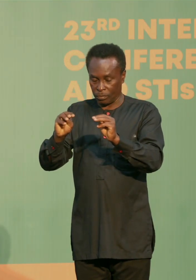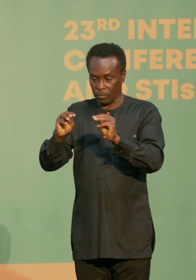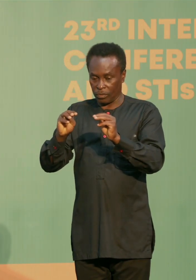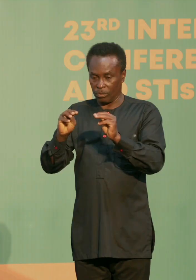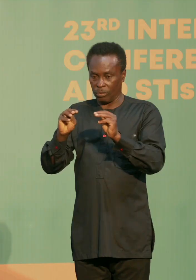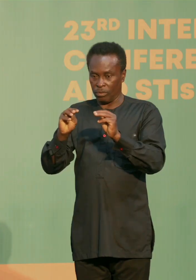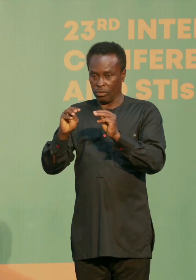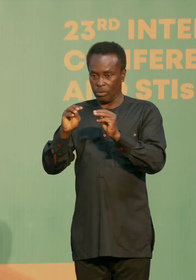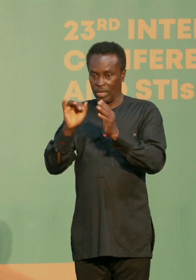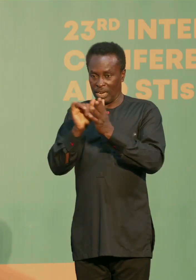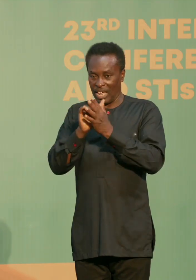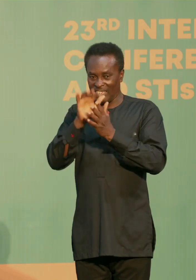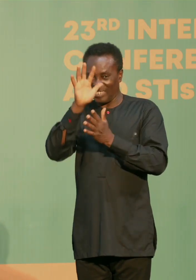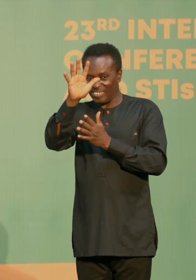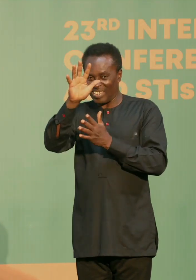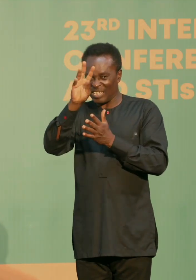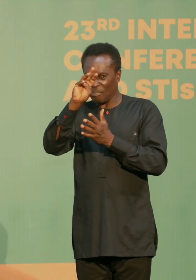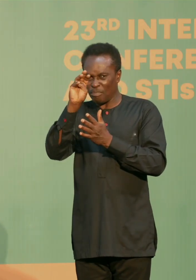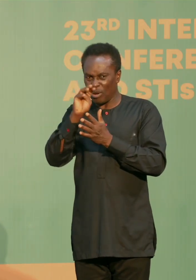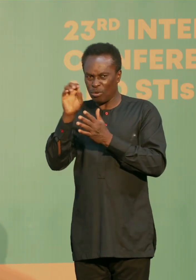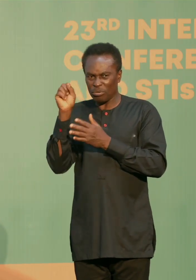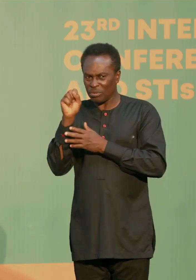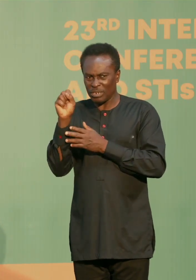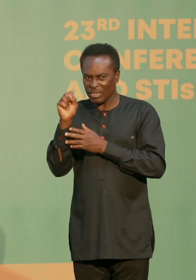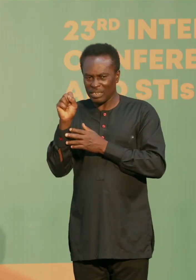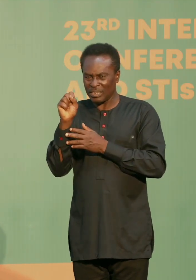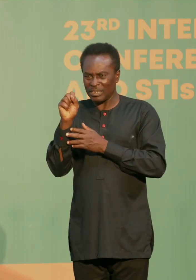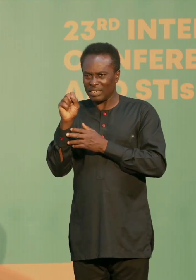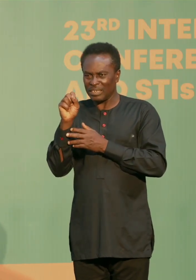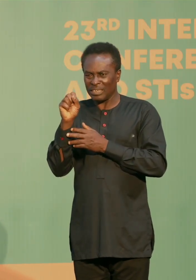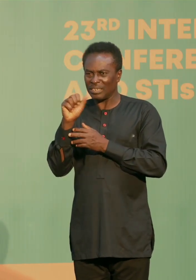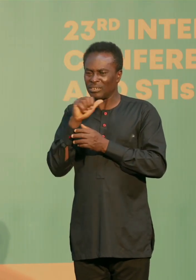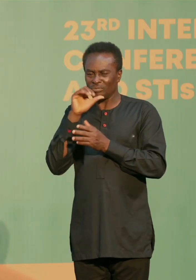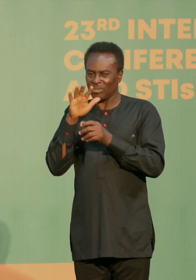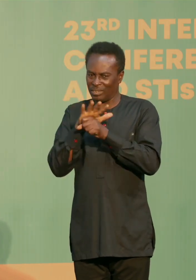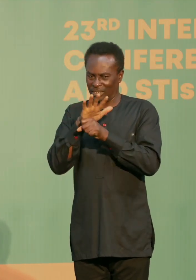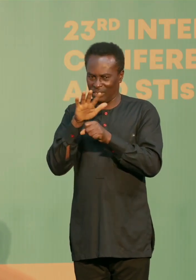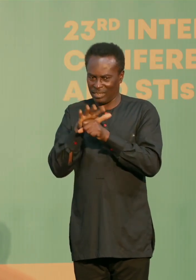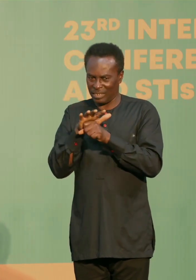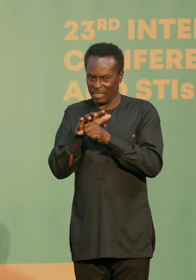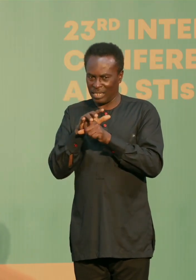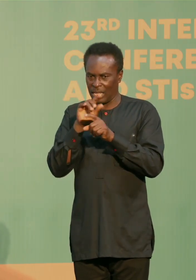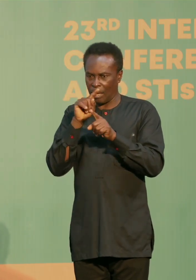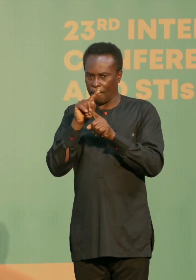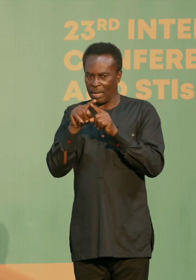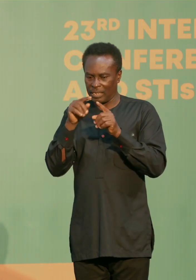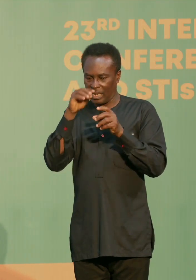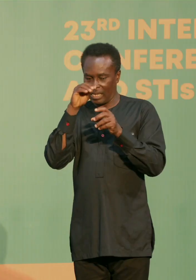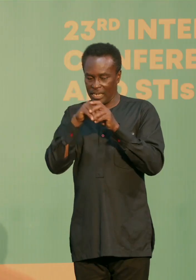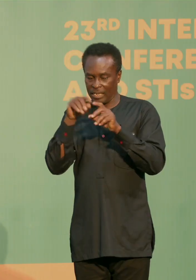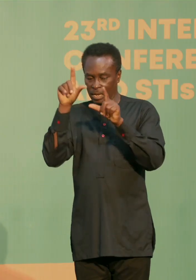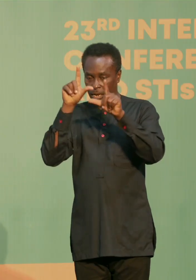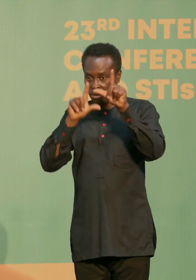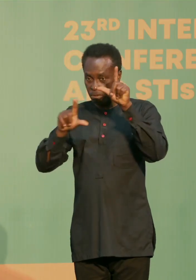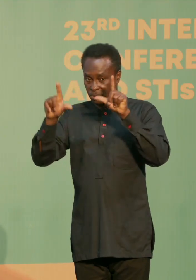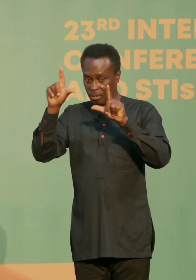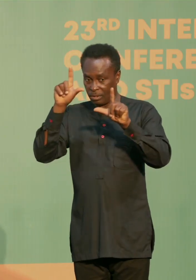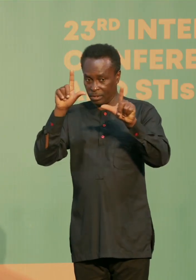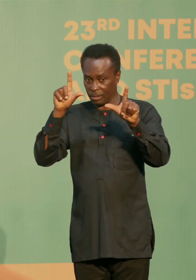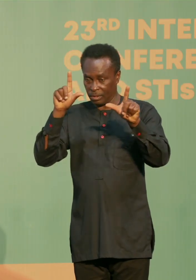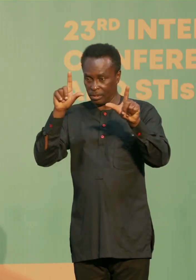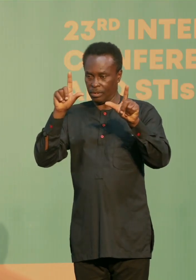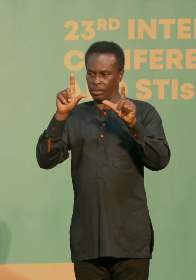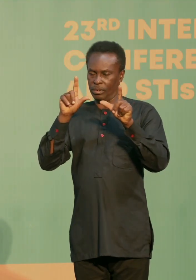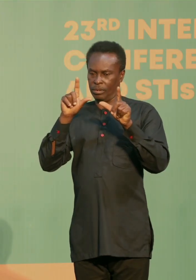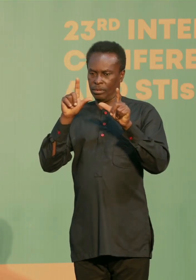millions d'euros, donc nous n'en avons pas. Mais nous avons des petits équipements dans nos laboratoires, donc l'INRB, cliniques,